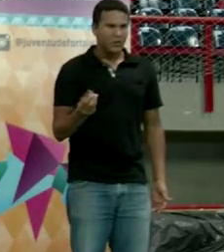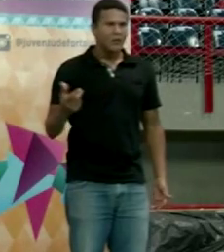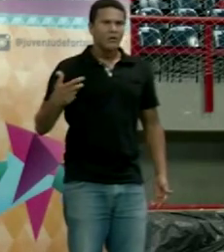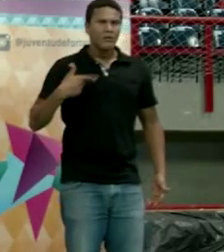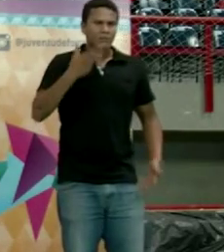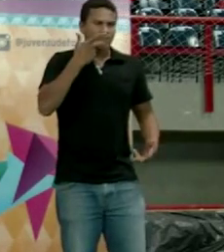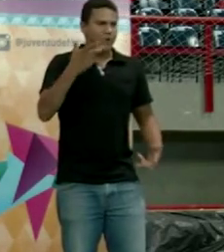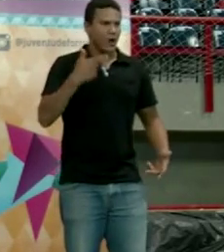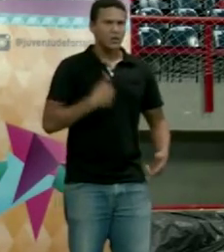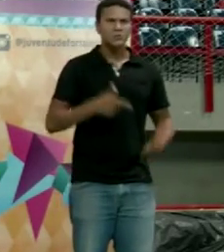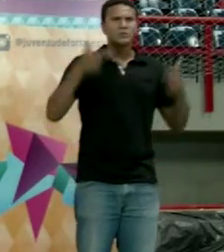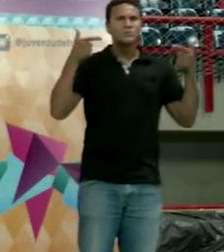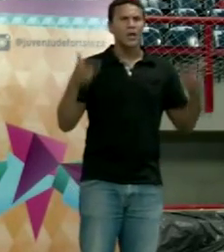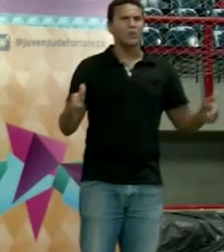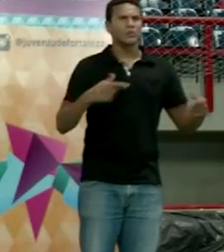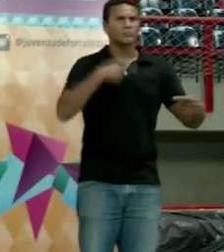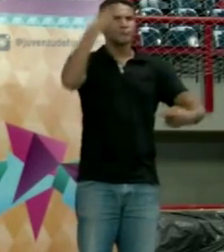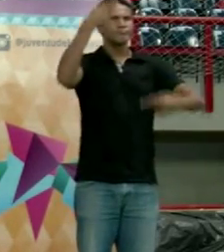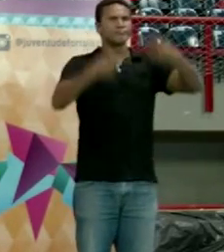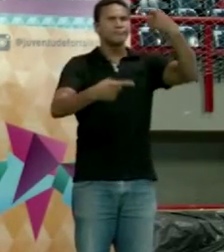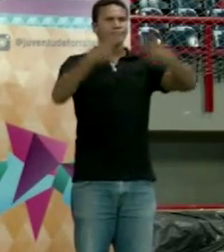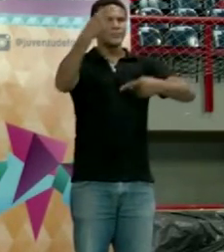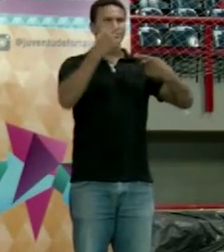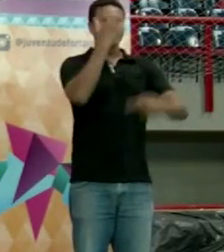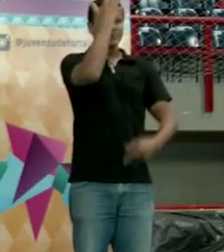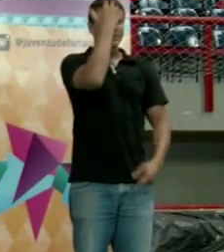temos mais políticos sérios.